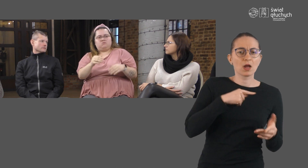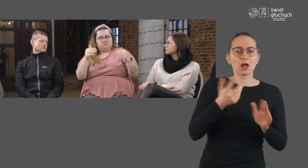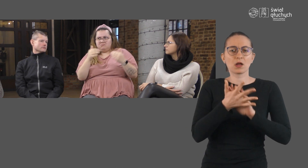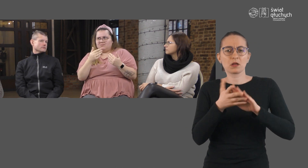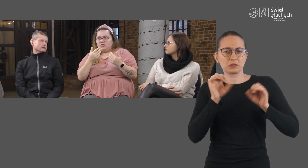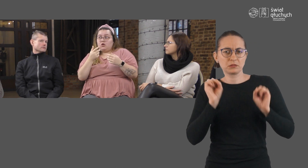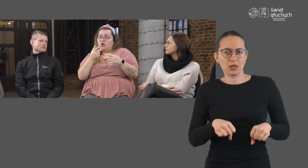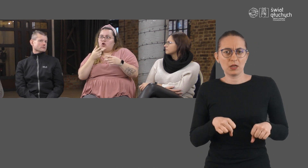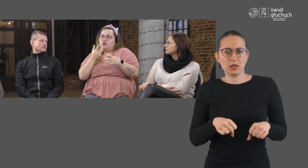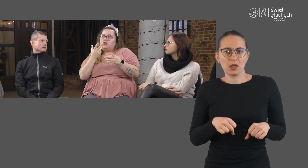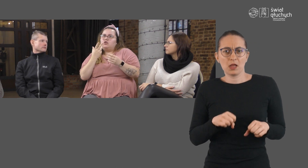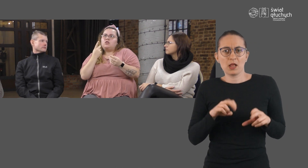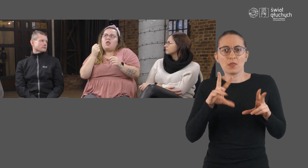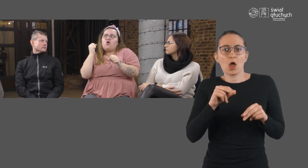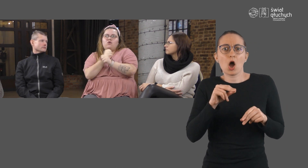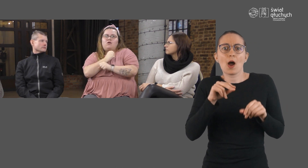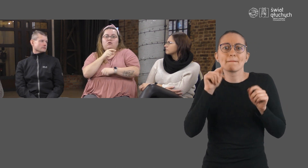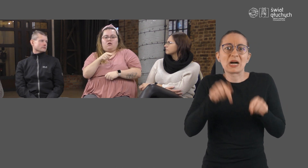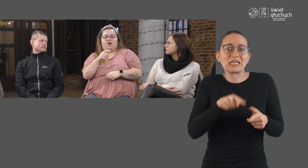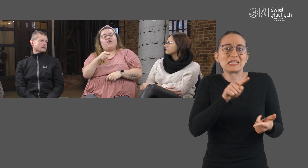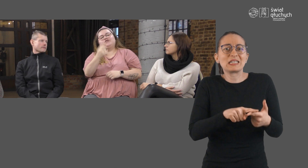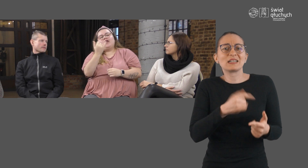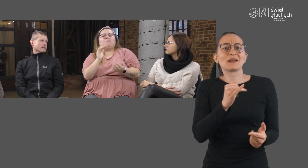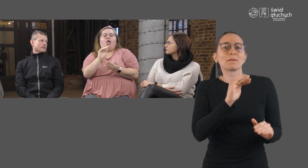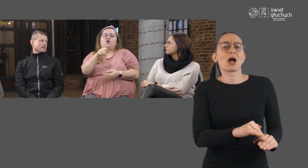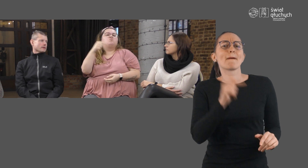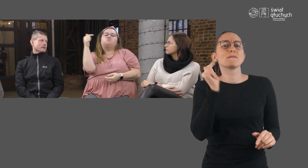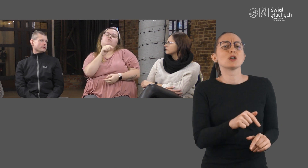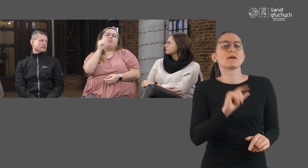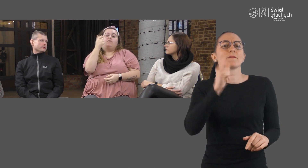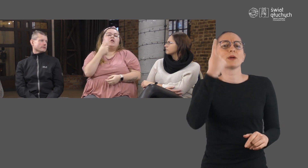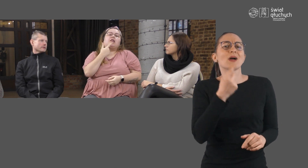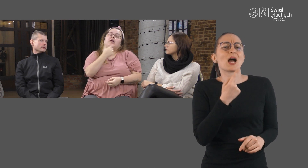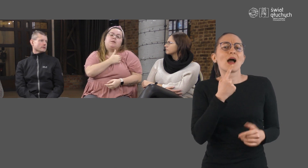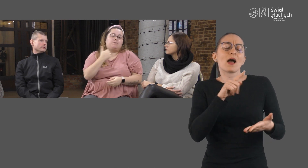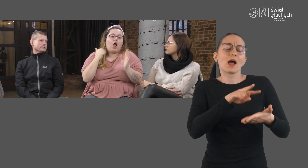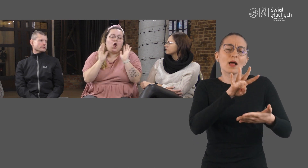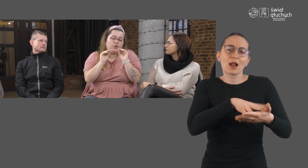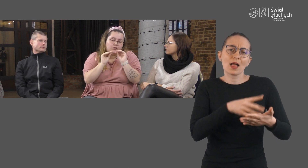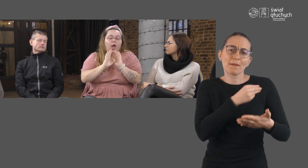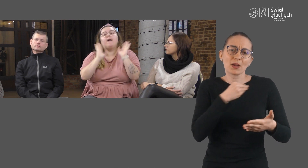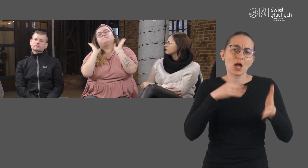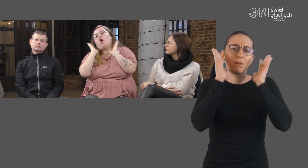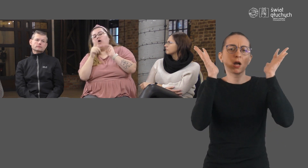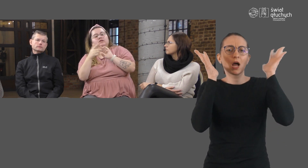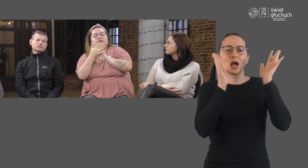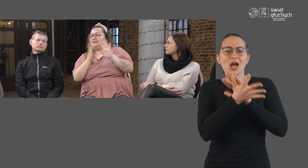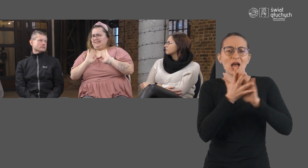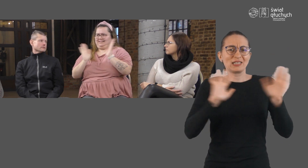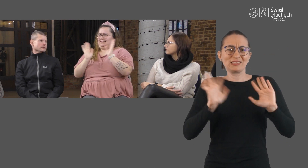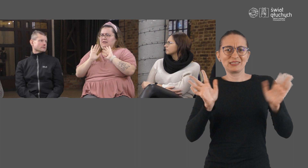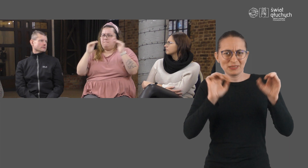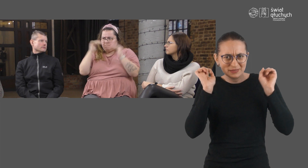można od razu takie dziecko małe uczyć i migać, i mówić. Na przykład najpierw